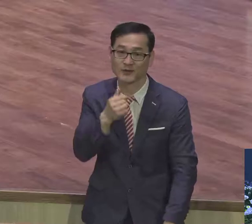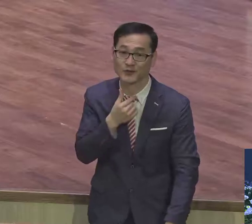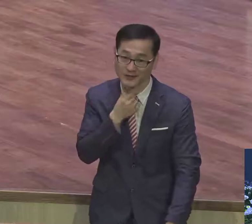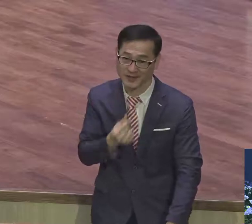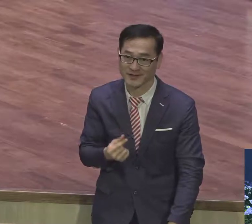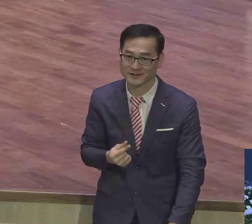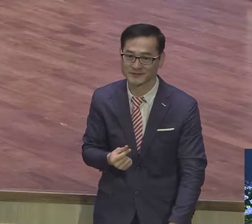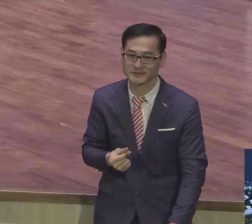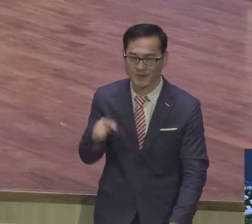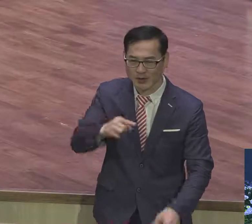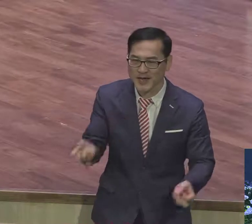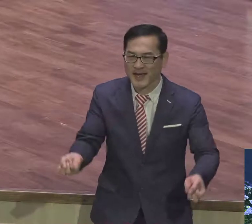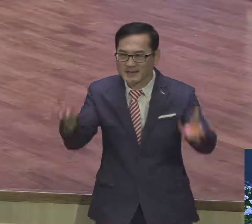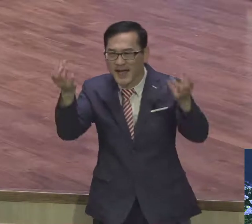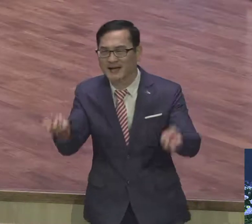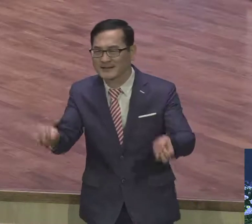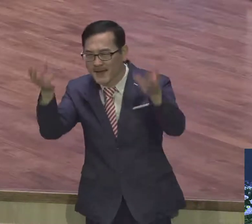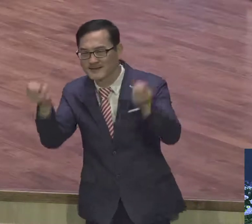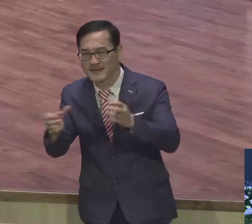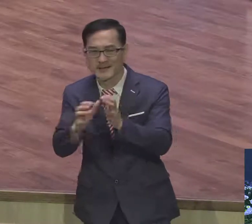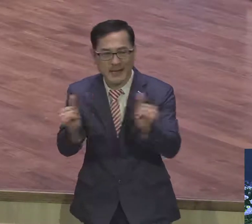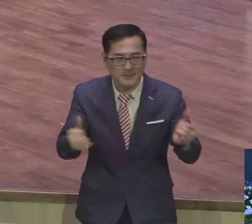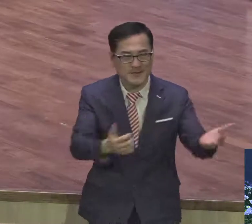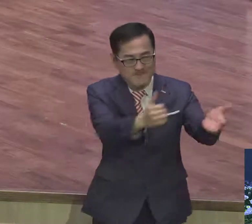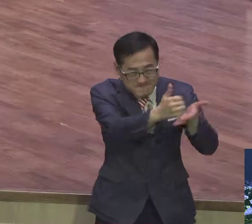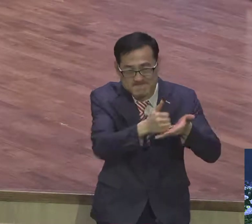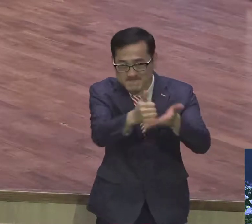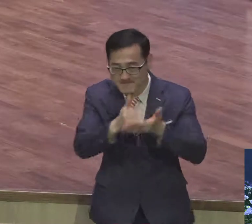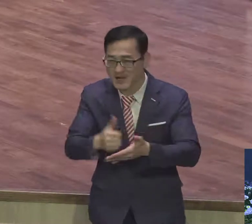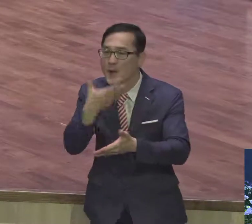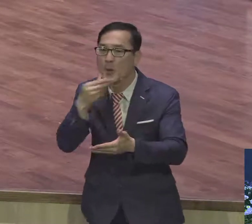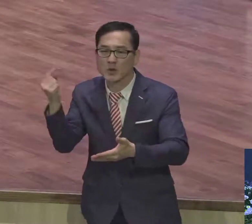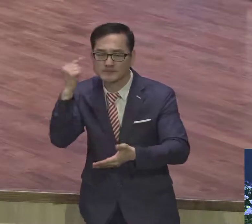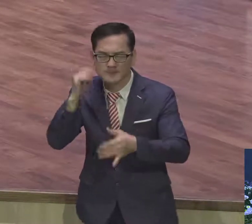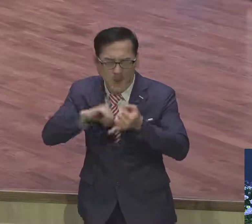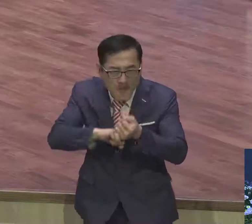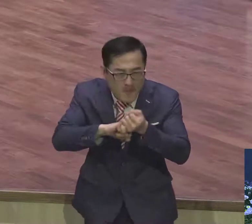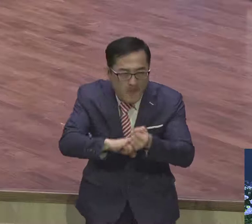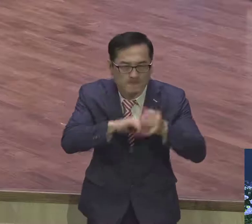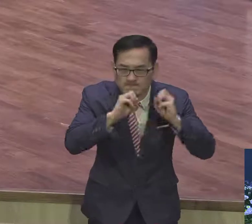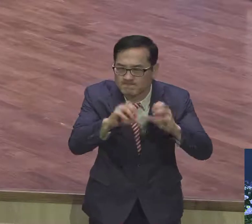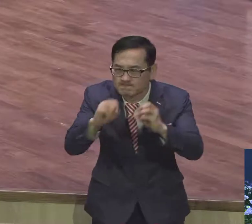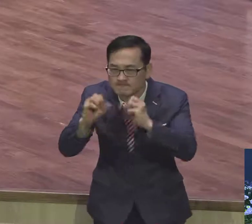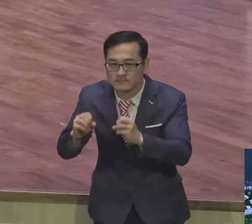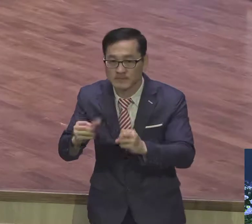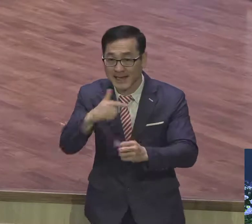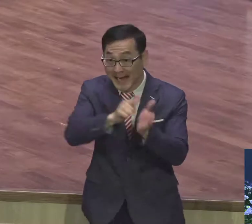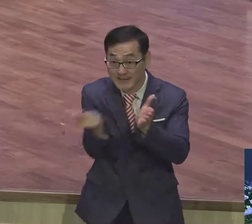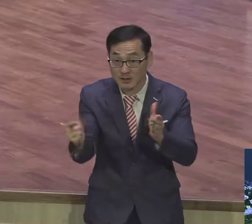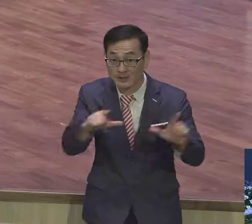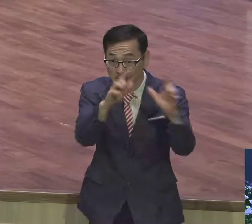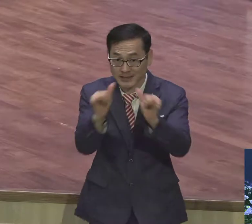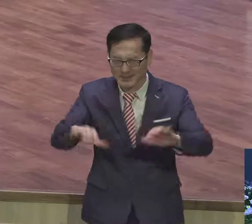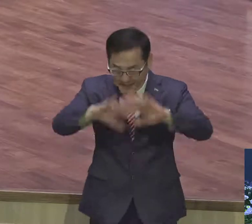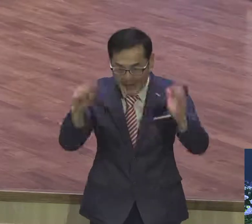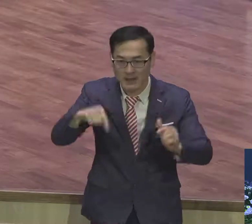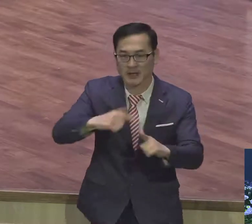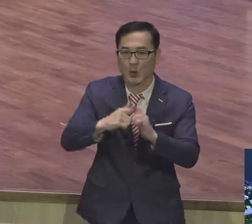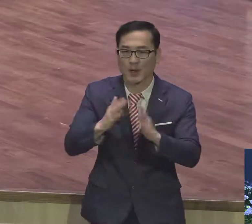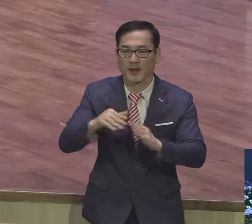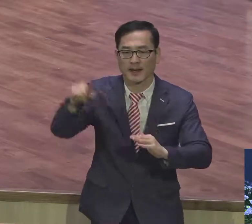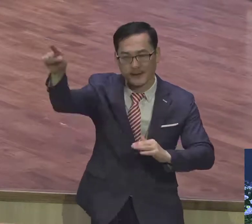랩런드 페스티발에서 어떻게 하든지 와서 복음하면 듣고 가라. 그것이 교회가 해야 될 이